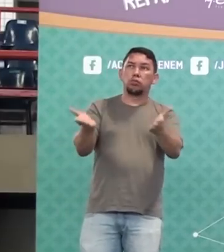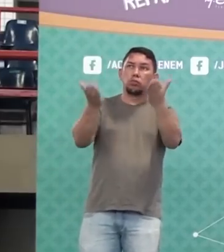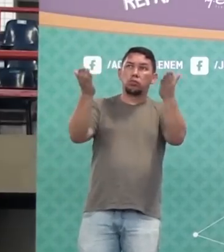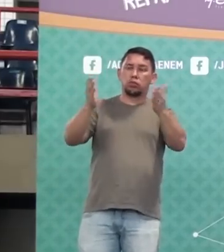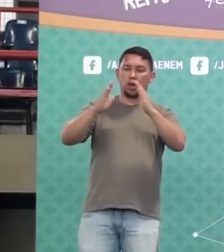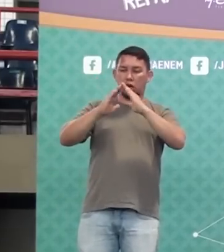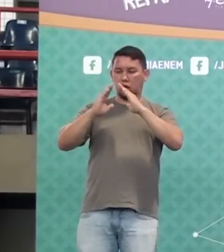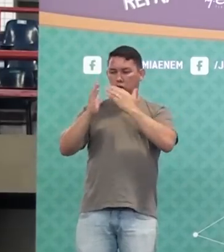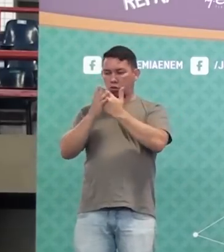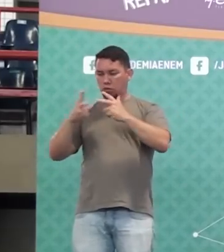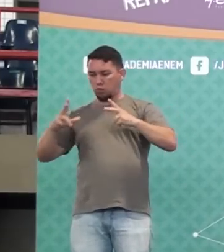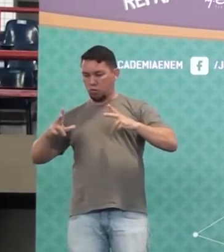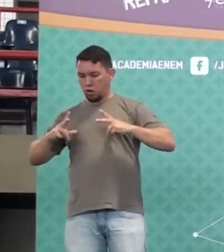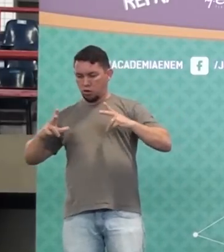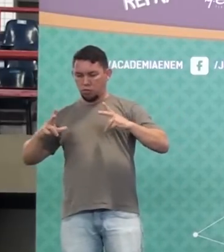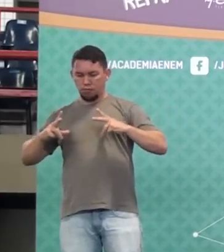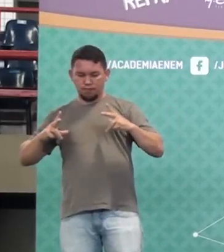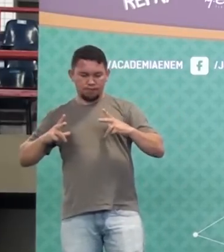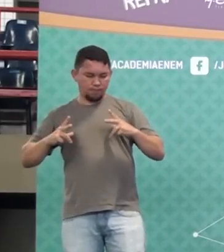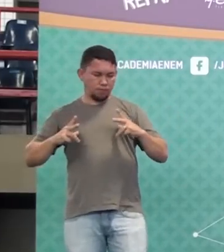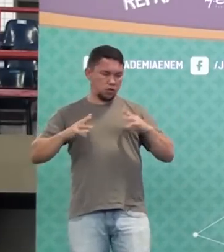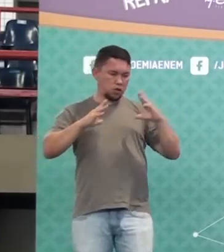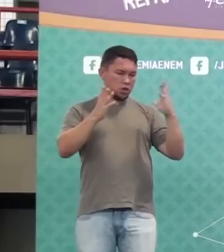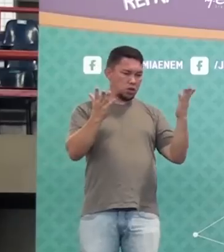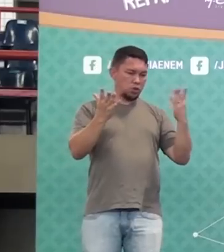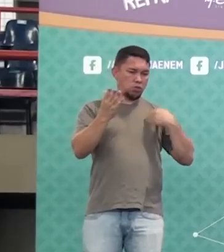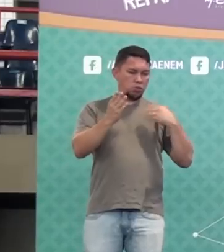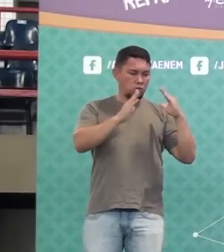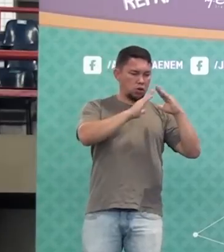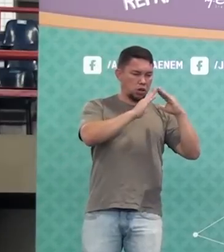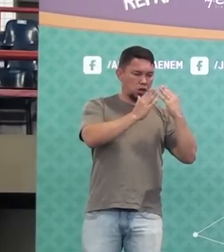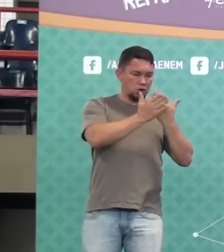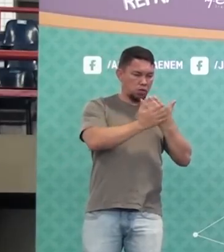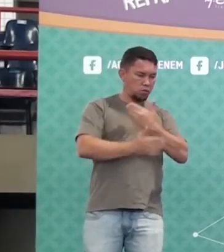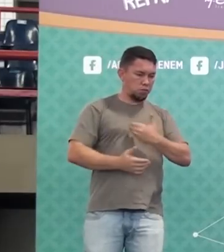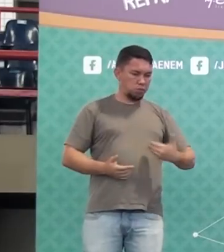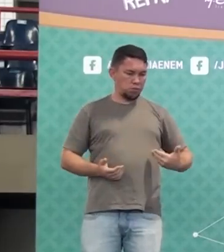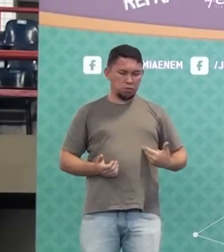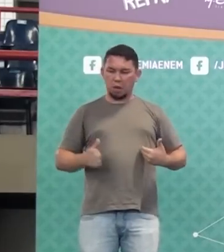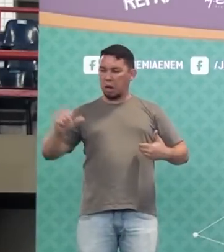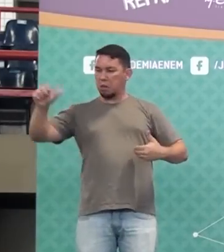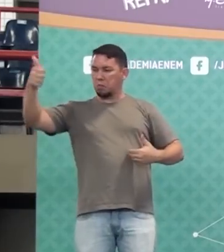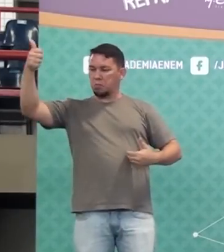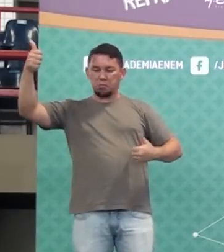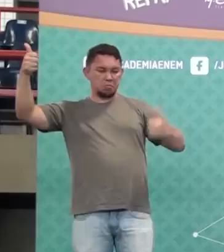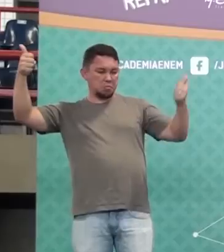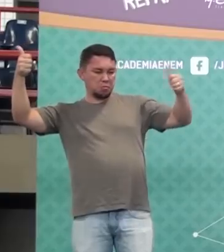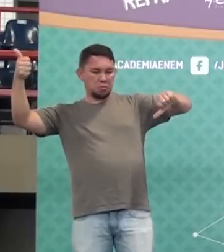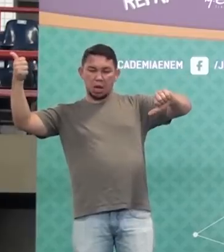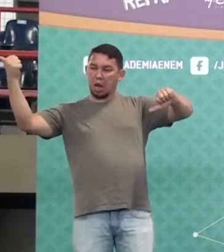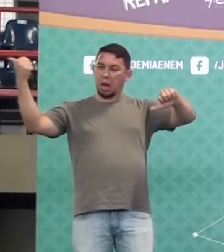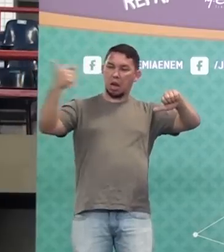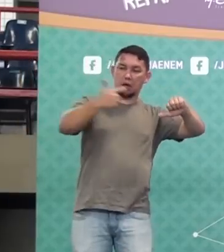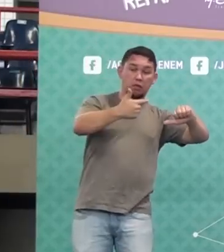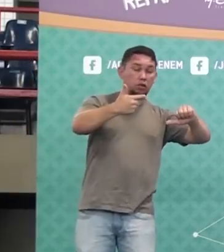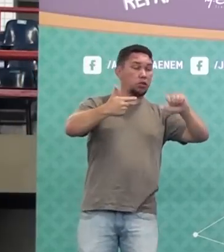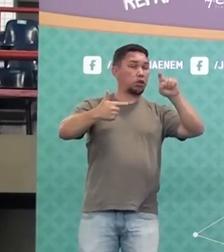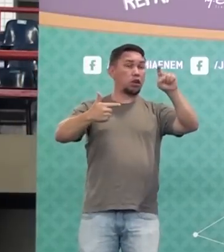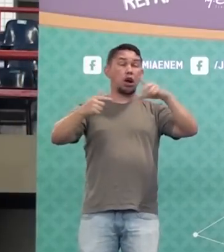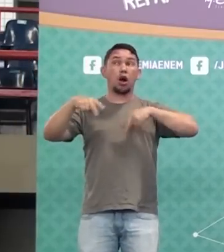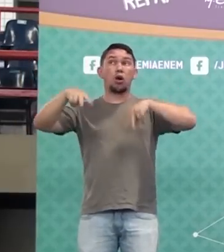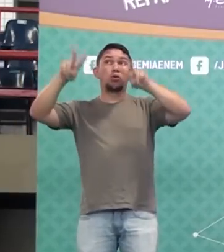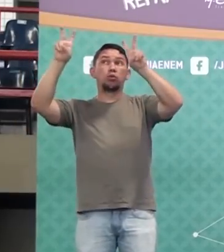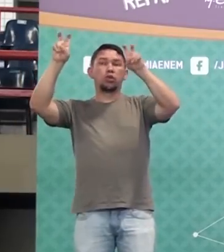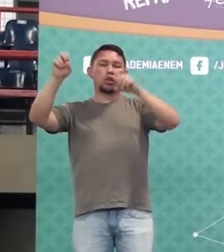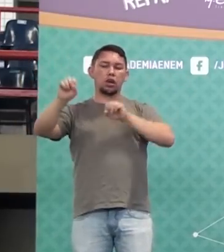escola particular em detrimento de falar mal da escola pública. Você vai falar da educação